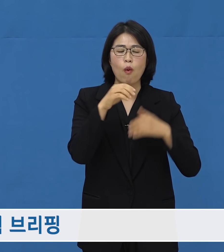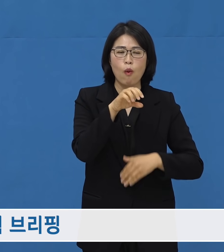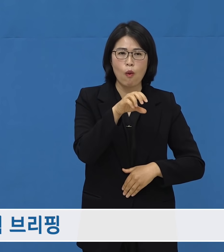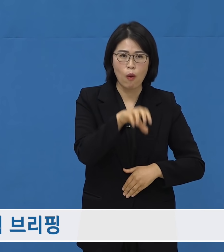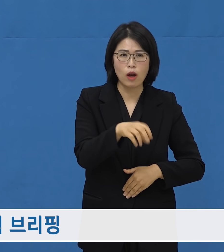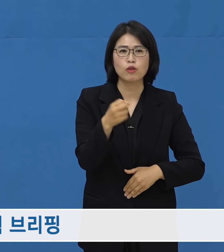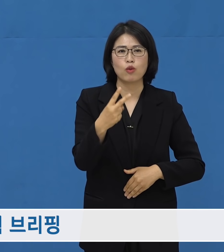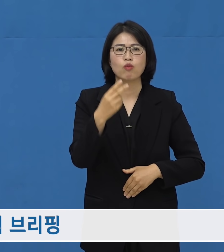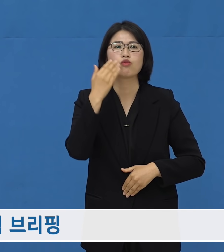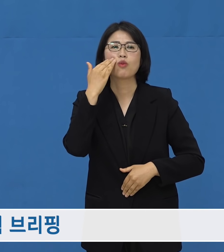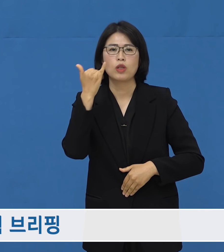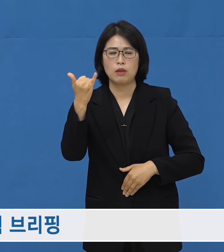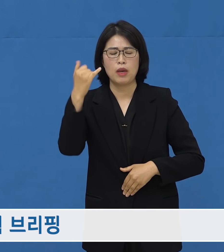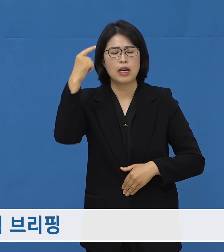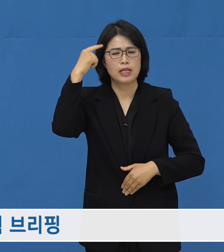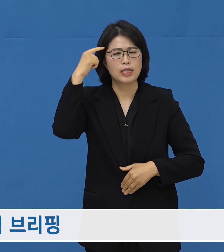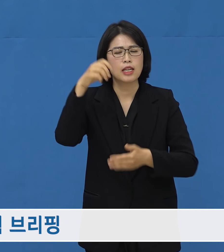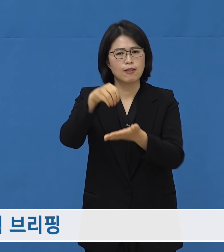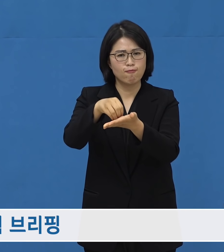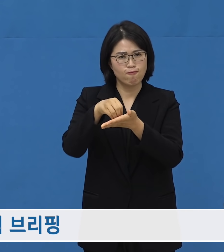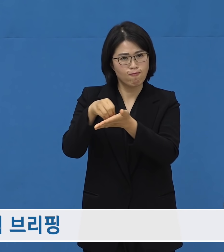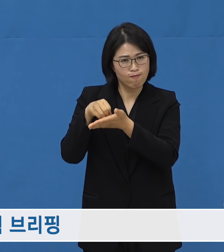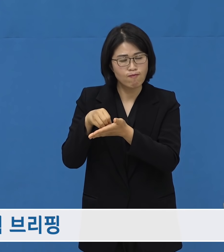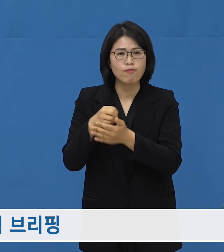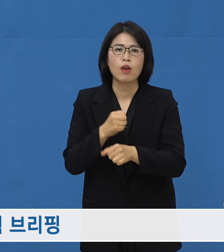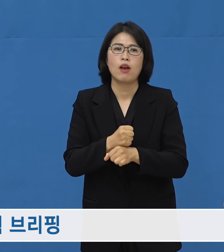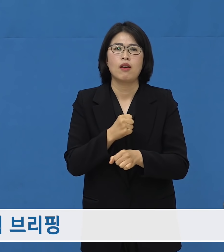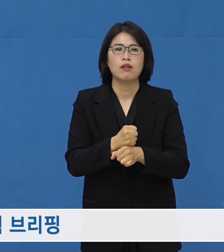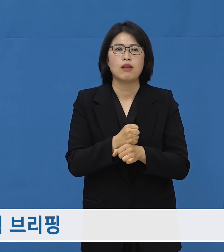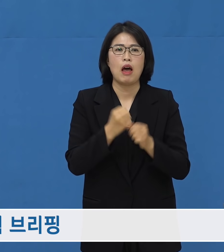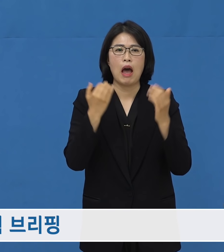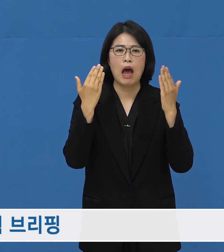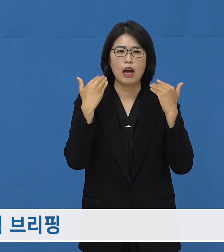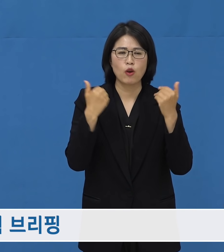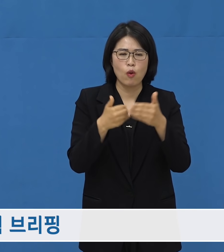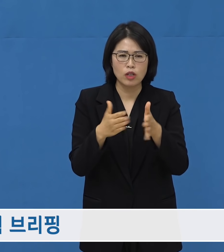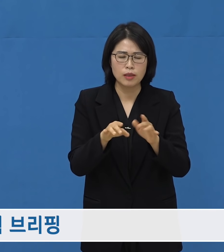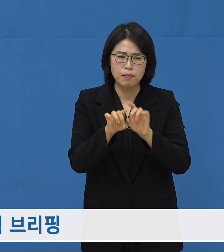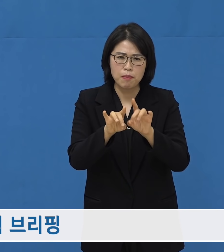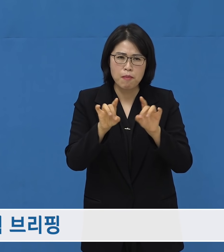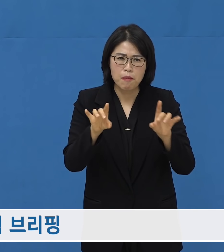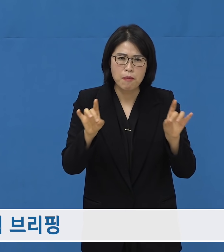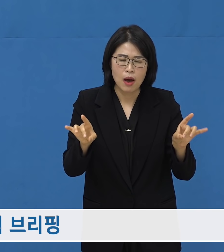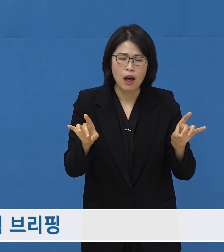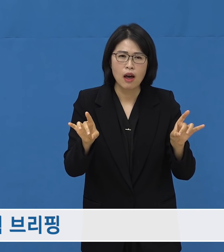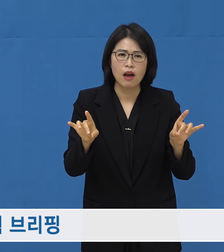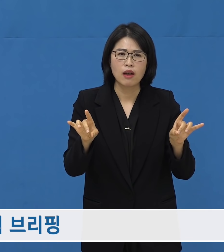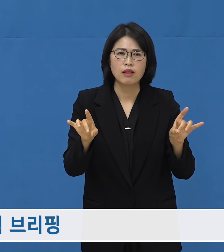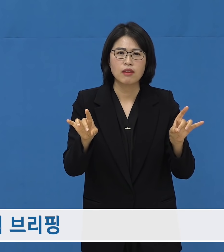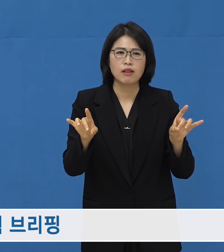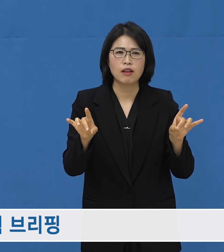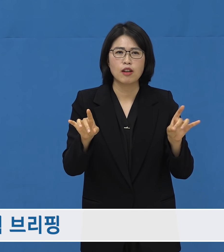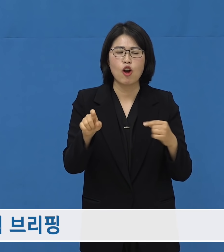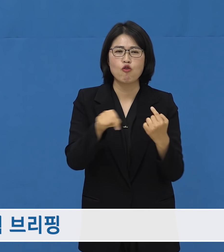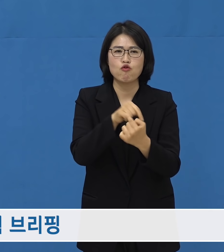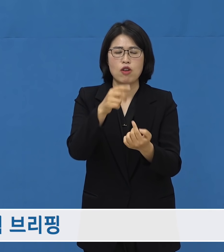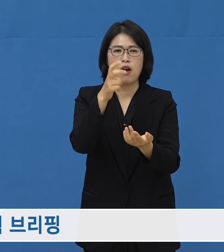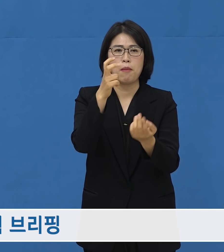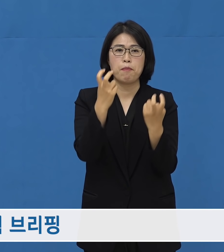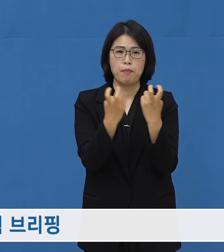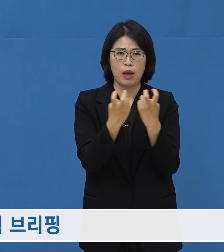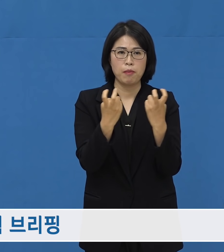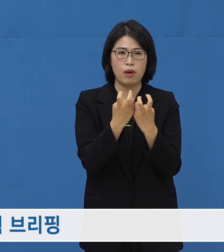현장과 학부모 의견을 수렴해 학교 급별 등교 수업 운영 방안을 다음과